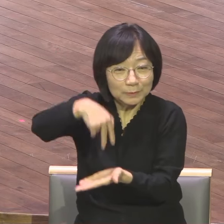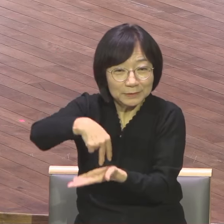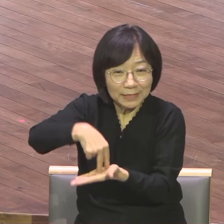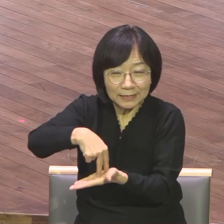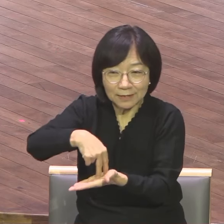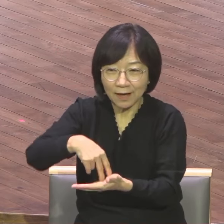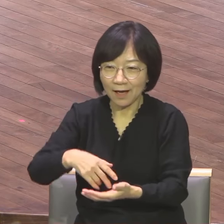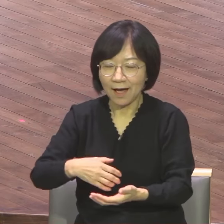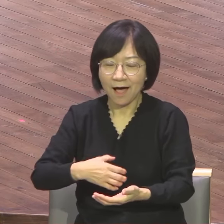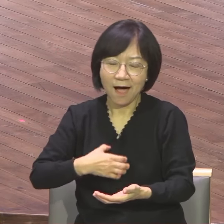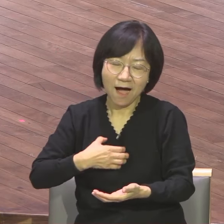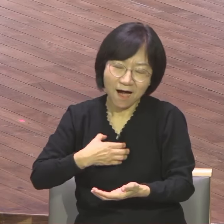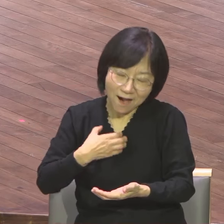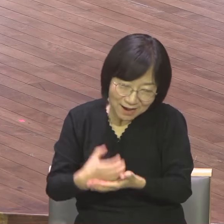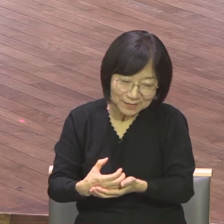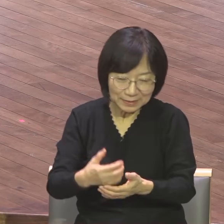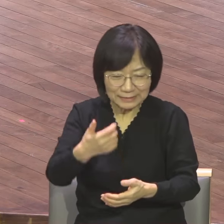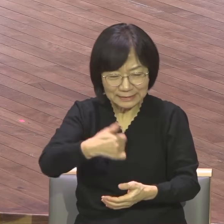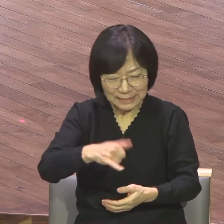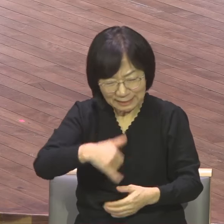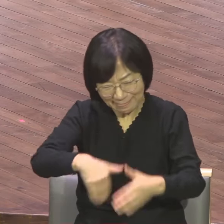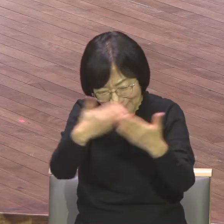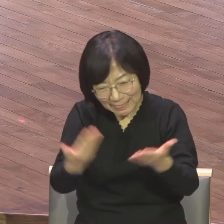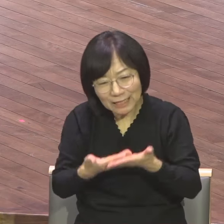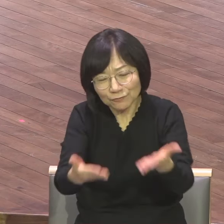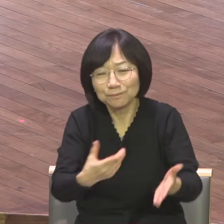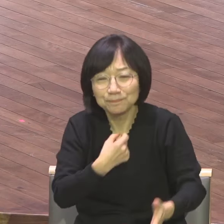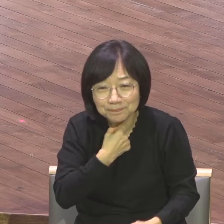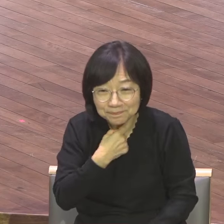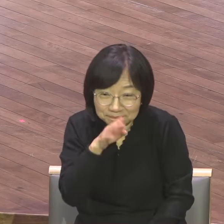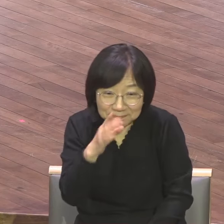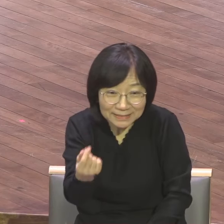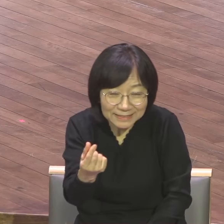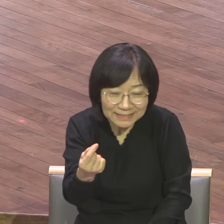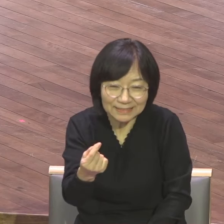주지 않겠어요? 하나님은 더 하시지.